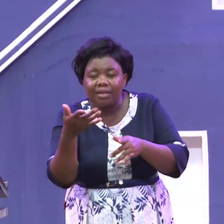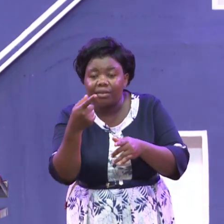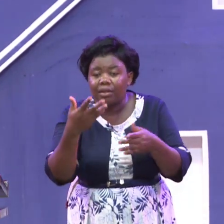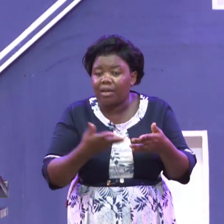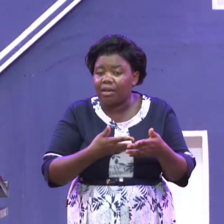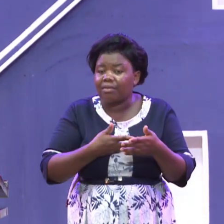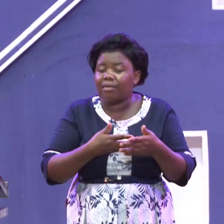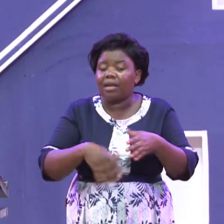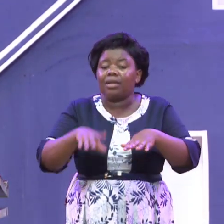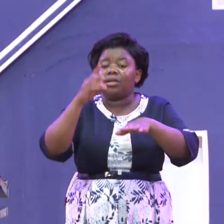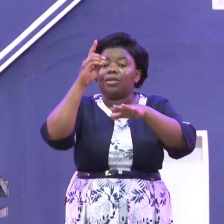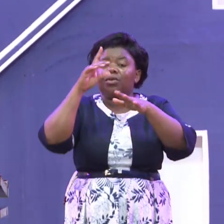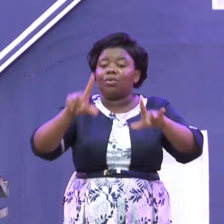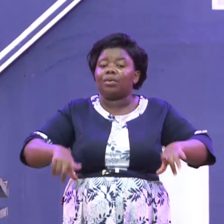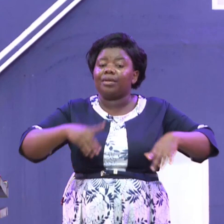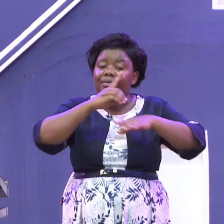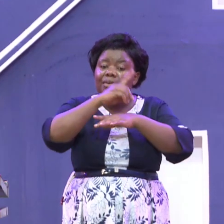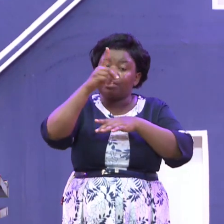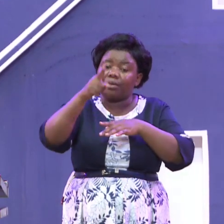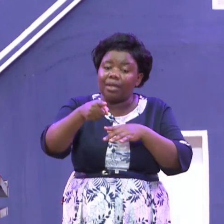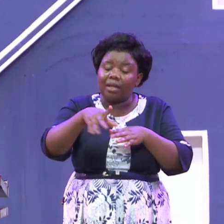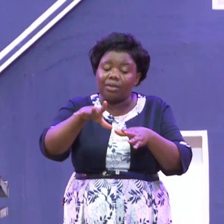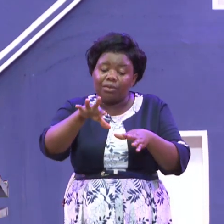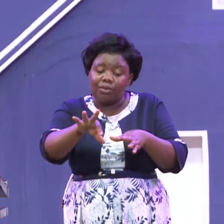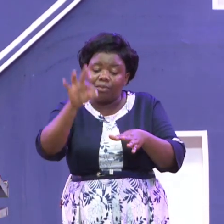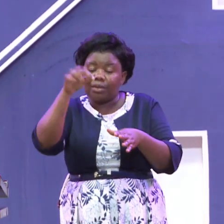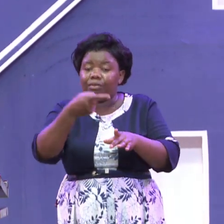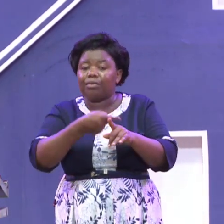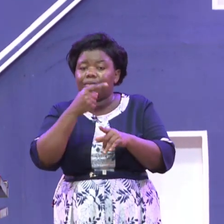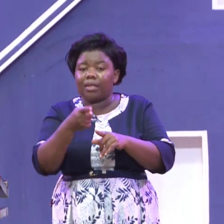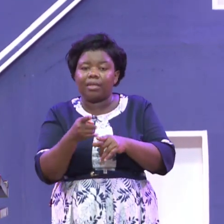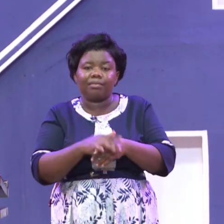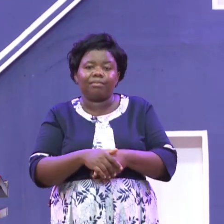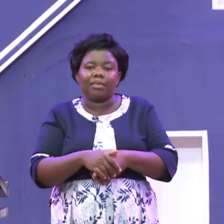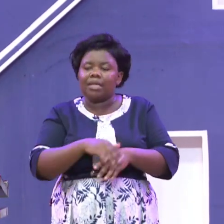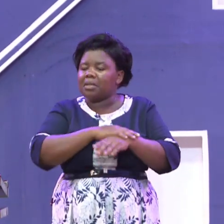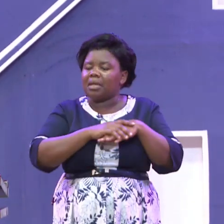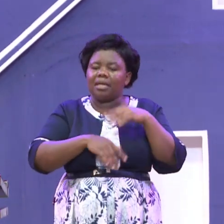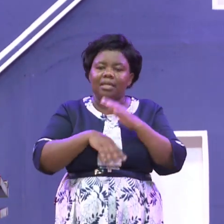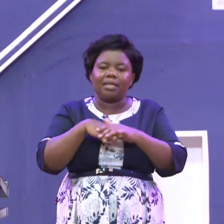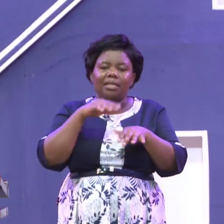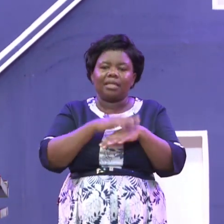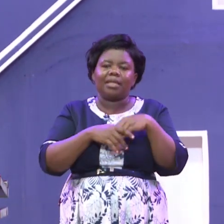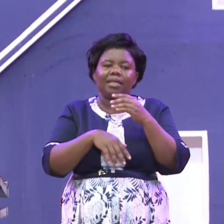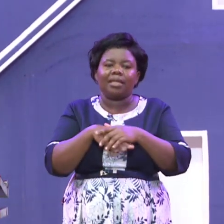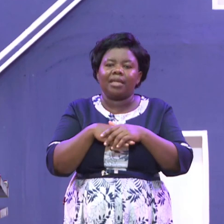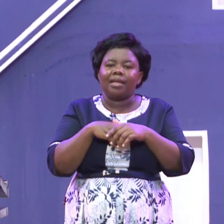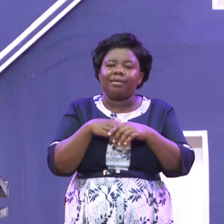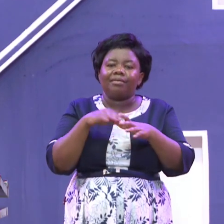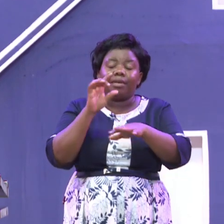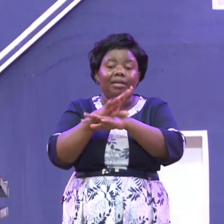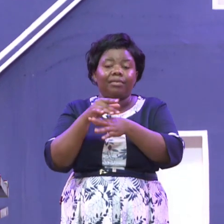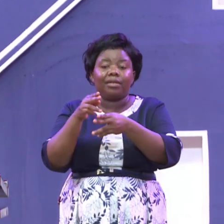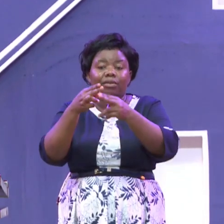obulamu bwo butambulira kwotoola so si wa magezi kwewola kubanga ojja kwebaza